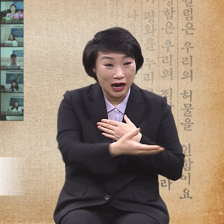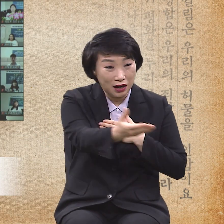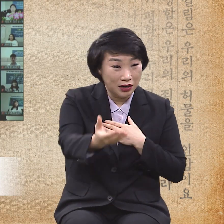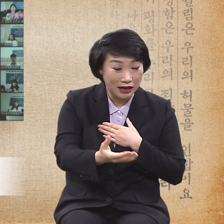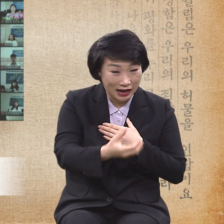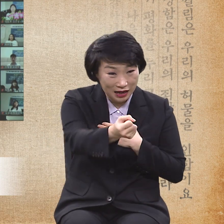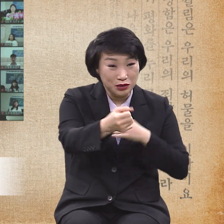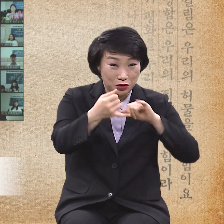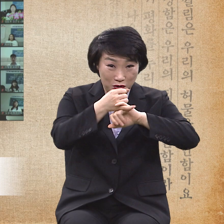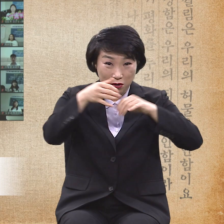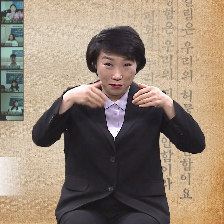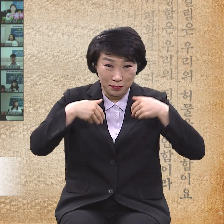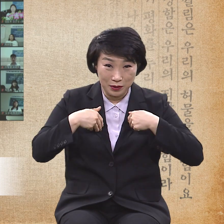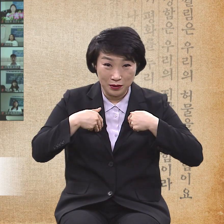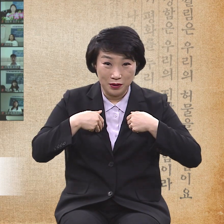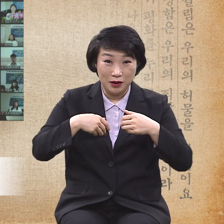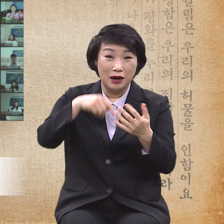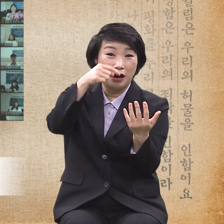받아야 된다라고